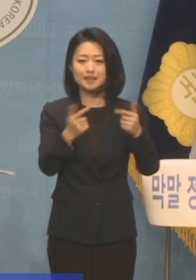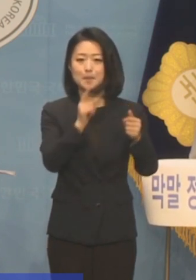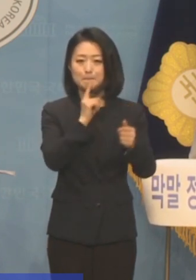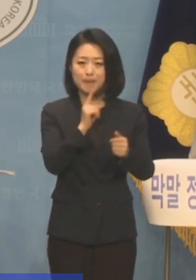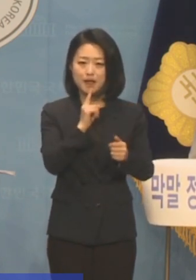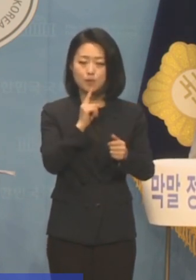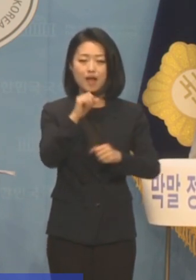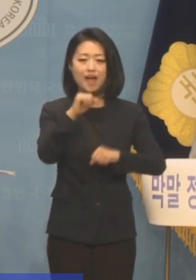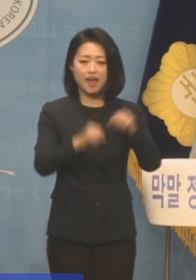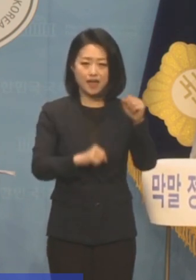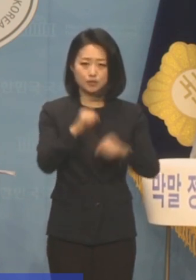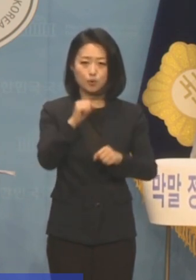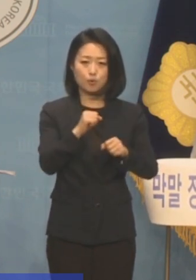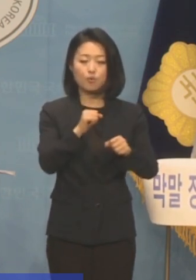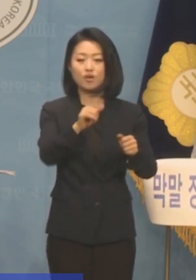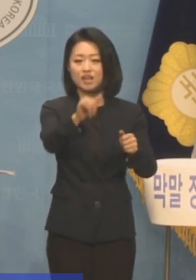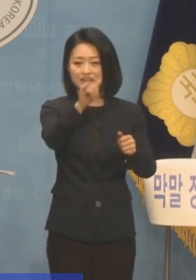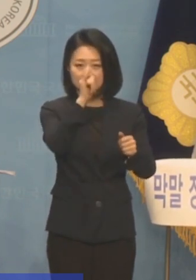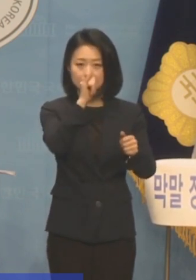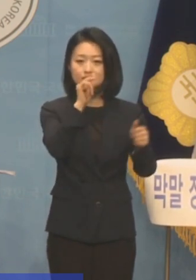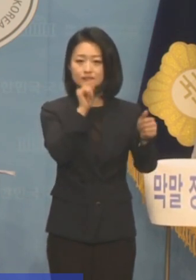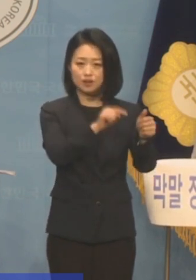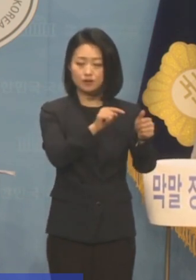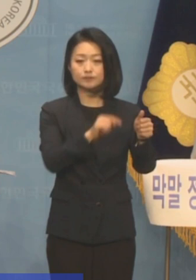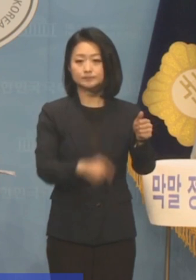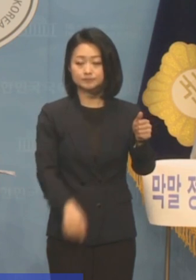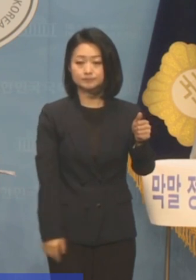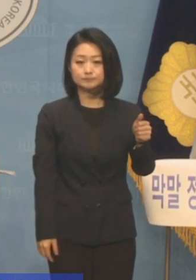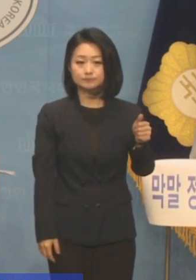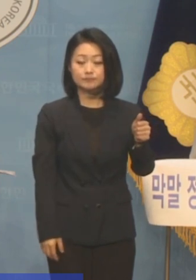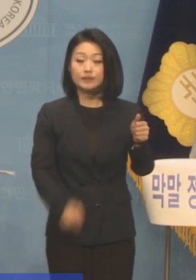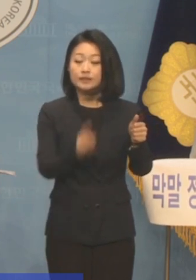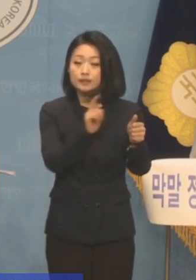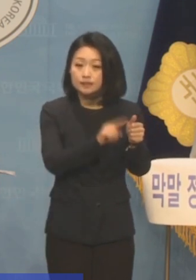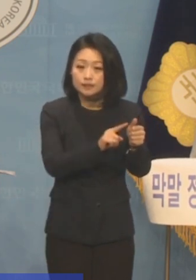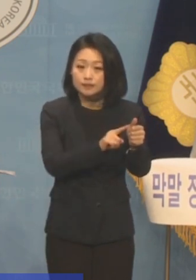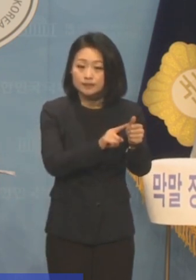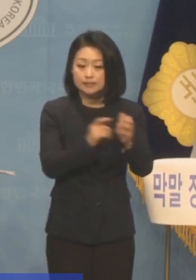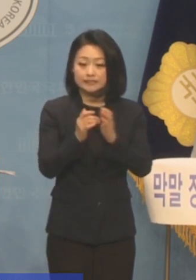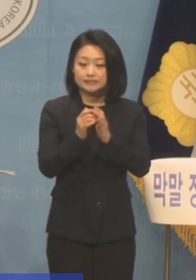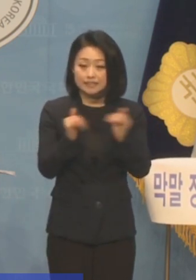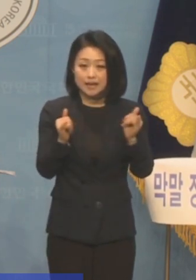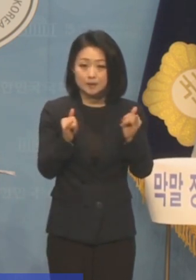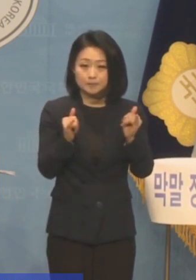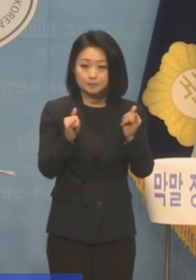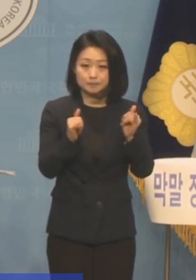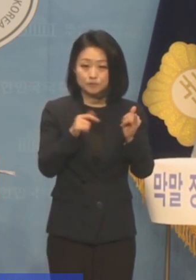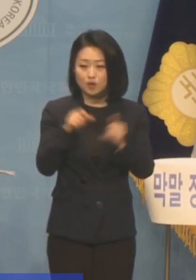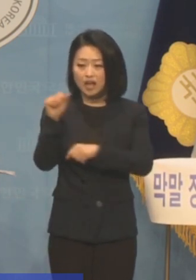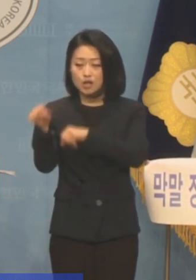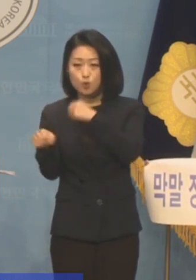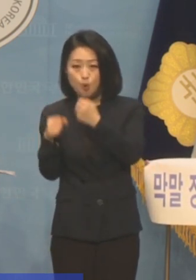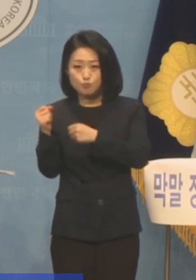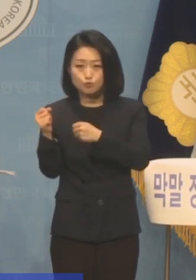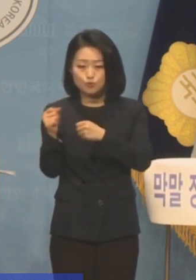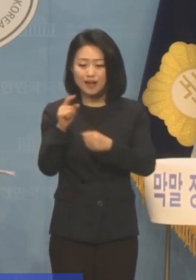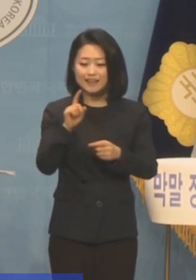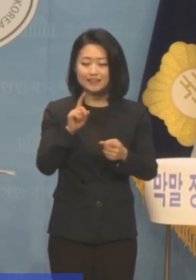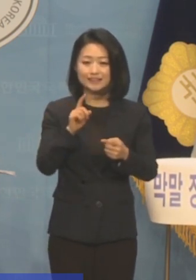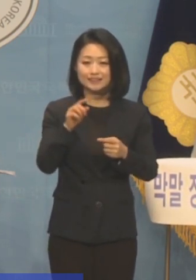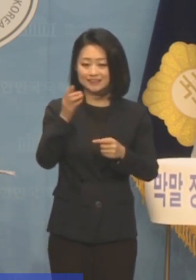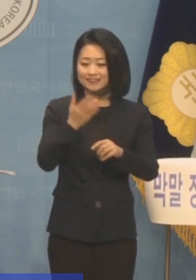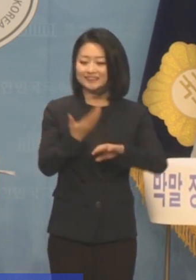말과 해서는 안 될 짓들이 있습니다 이것은 인간 금수의 경계를 넘나드는